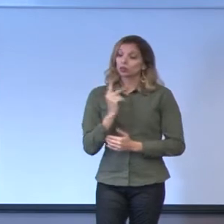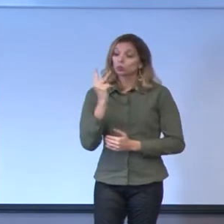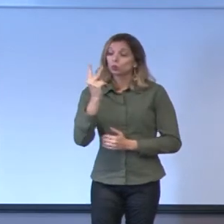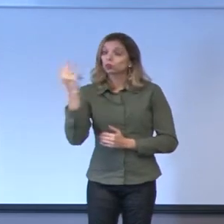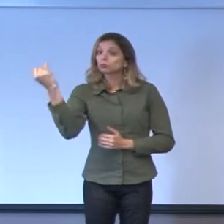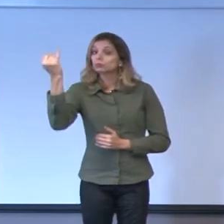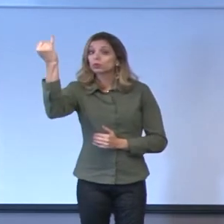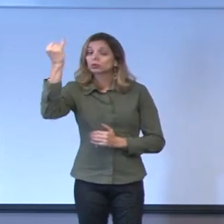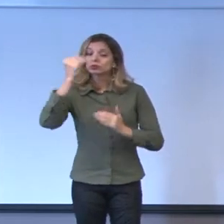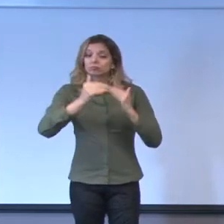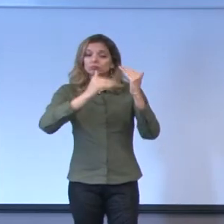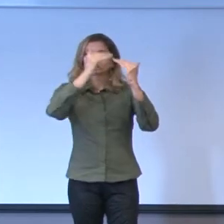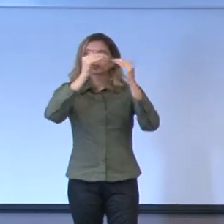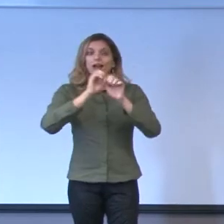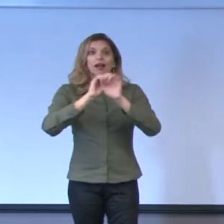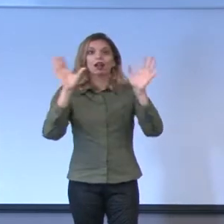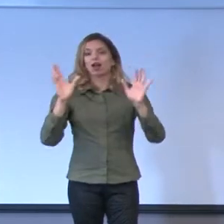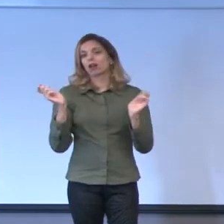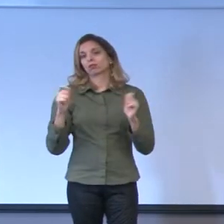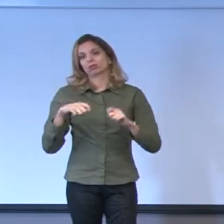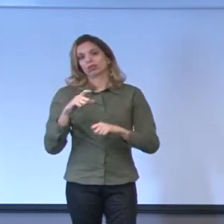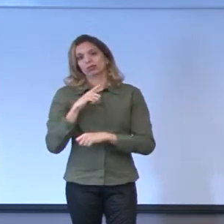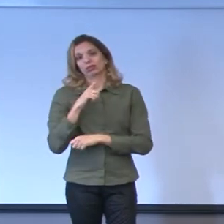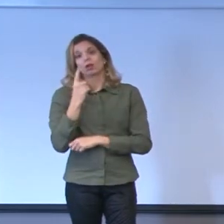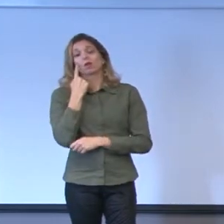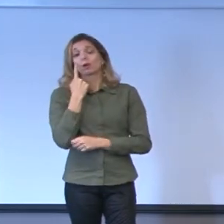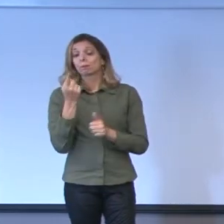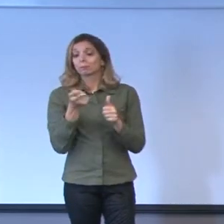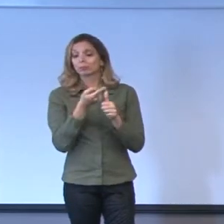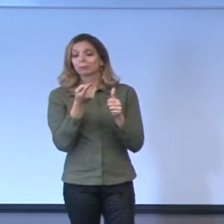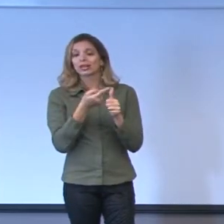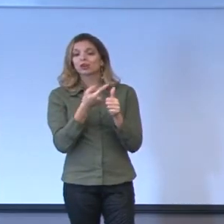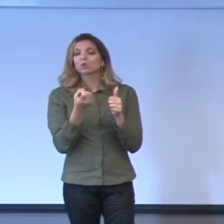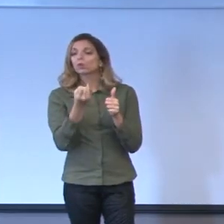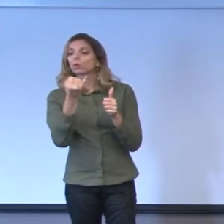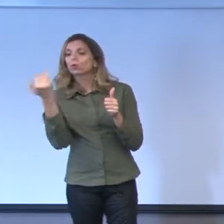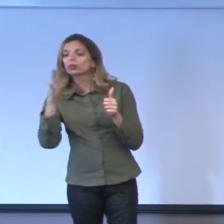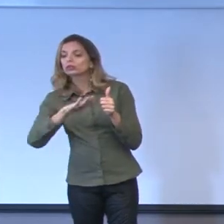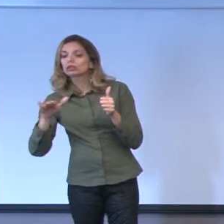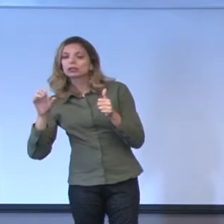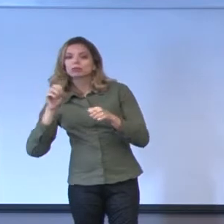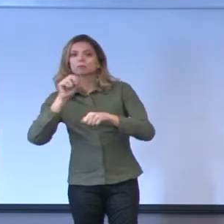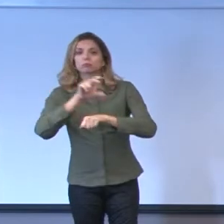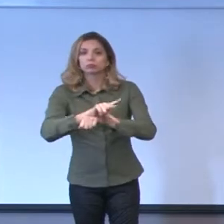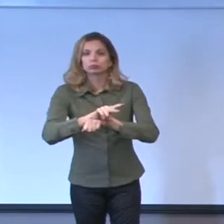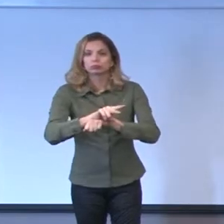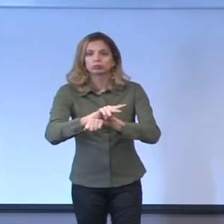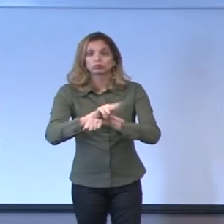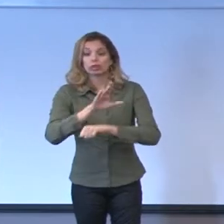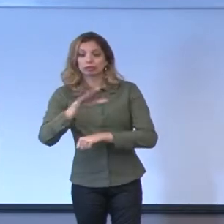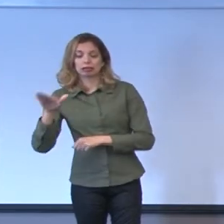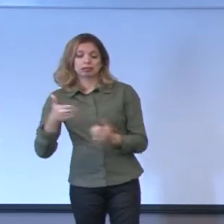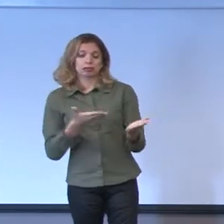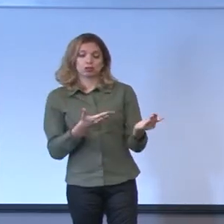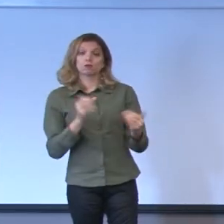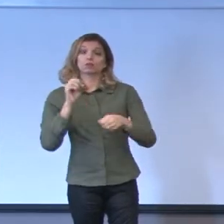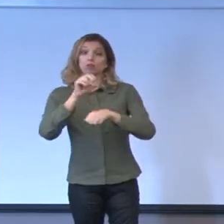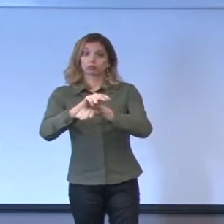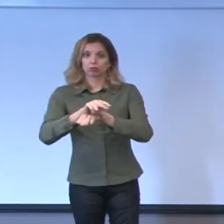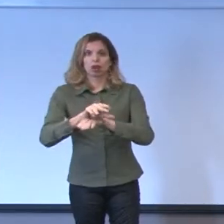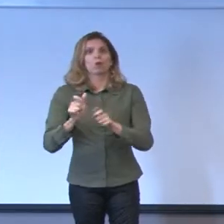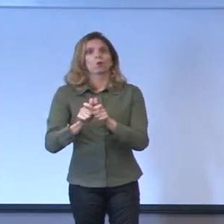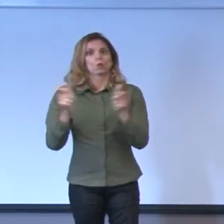avanços muito evidentes. Primeiro, a quantidade de matrículas de crianças e adolescentes desse segmento aumentou